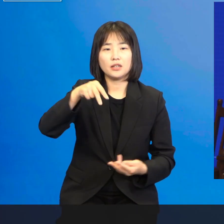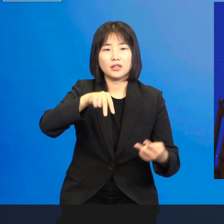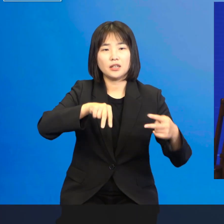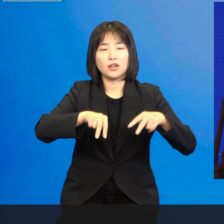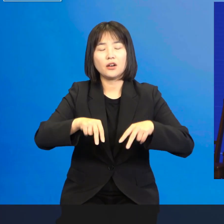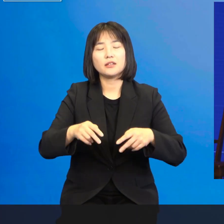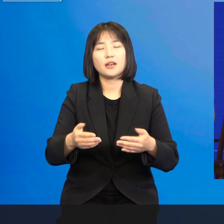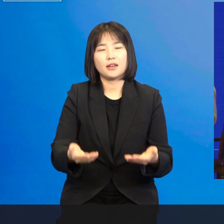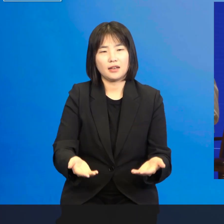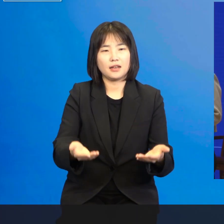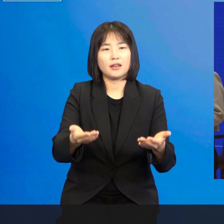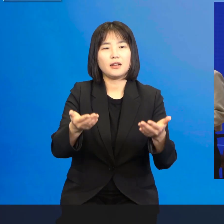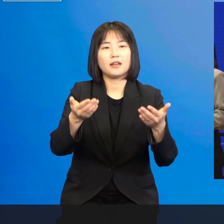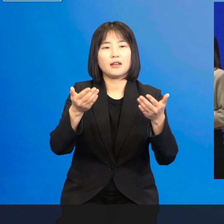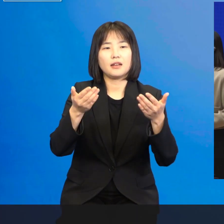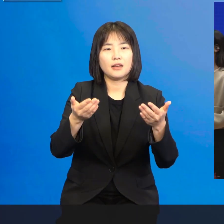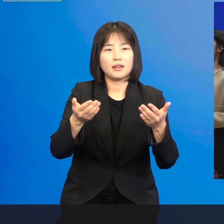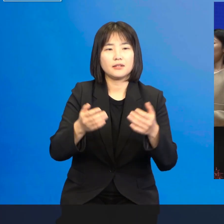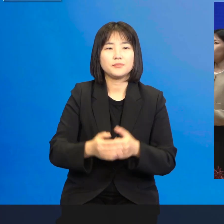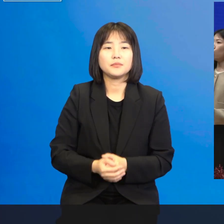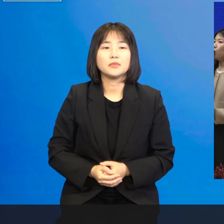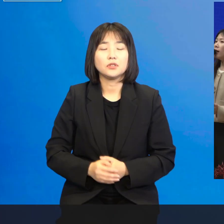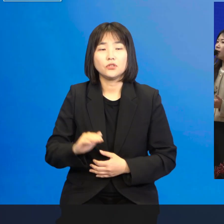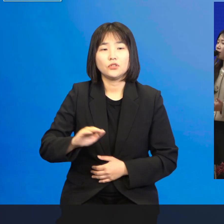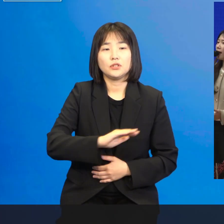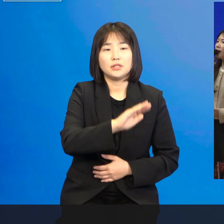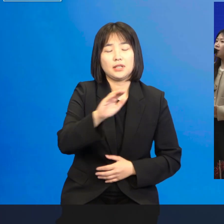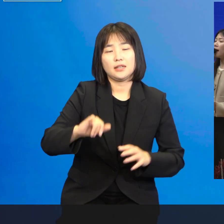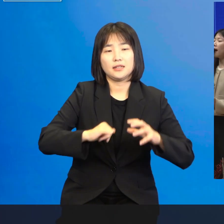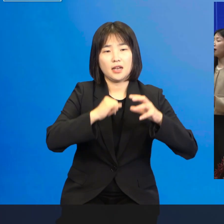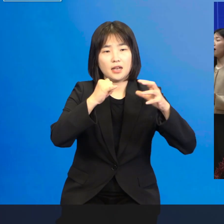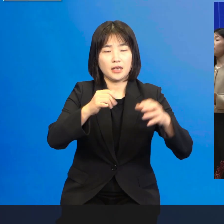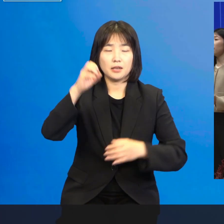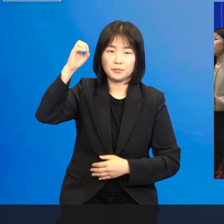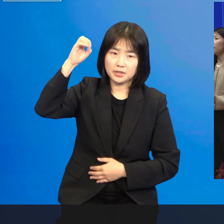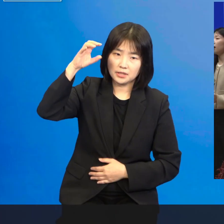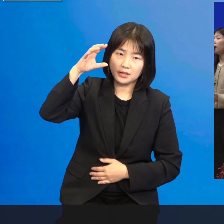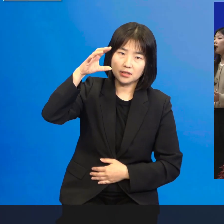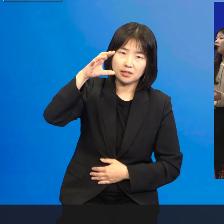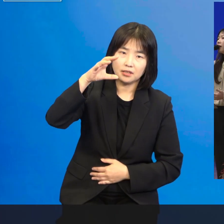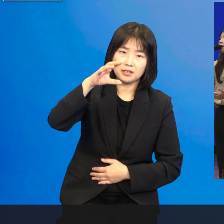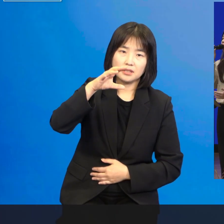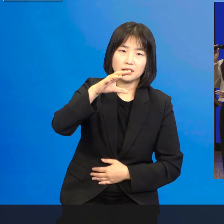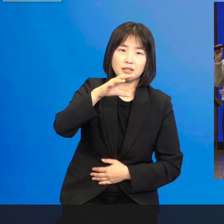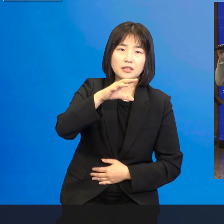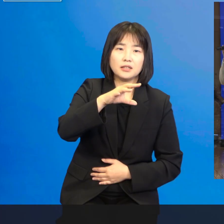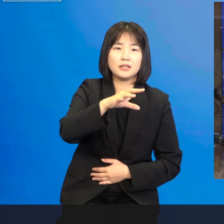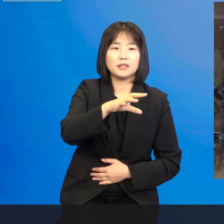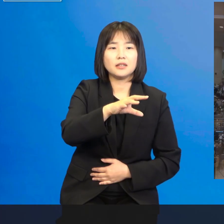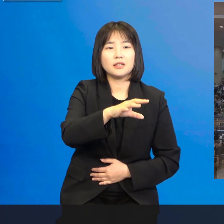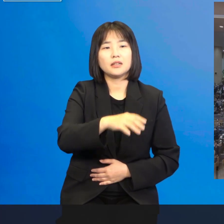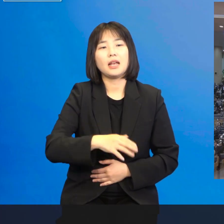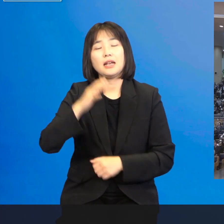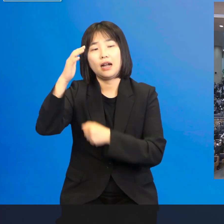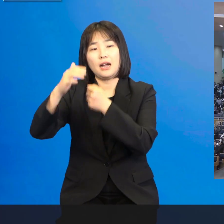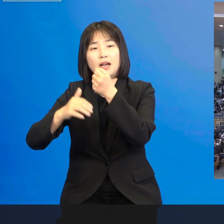교회여 일어나라. 우린 세상의 빛입니다. 세상의 빛,